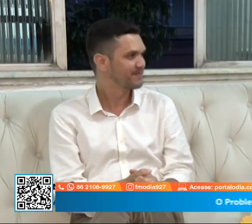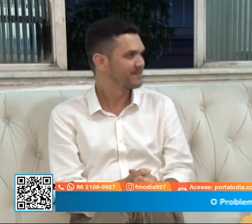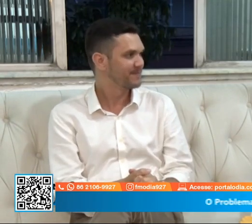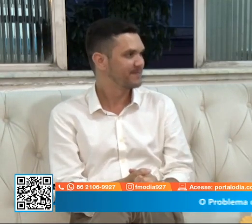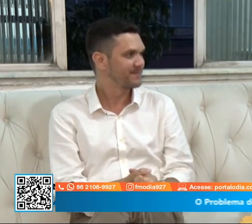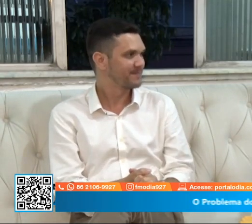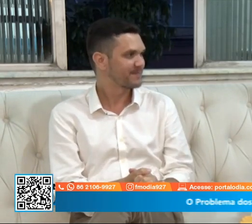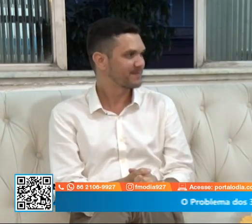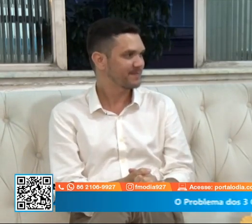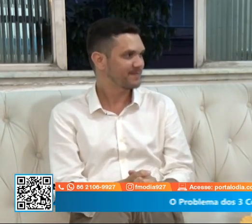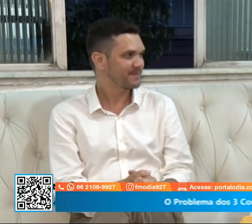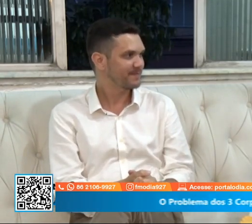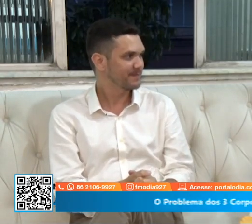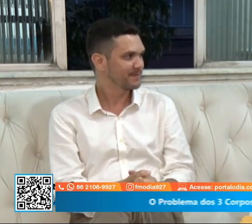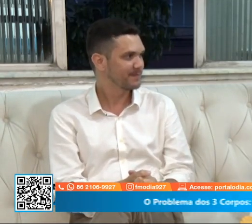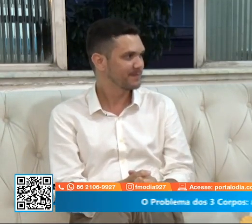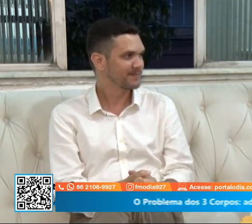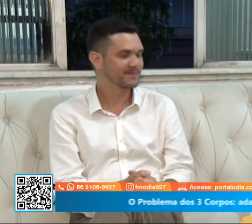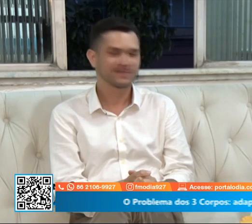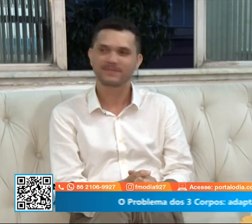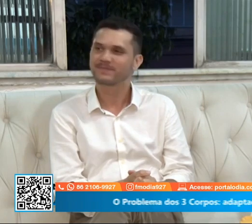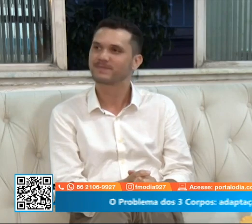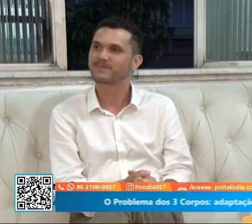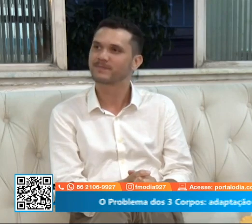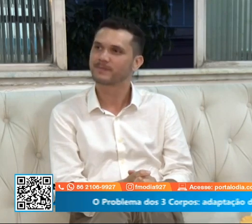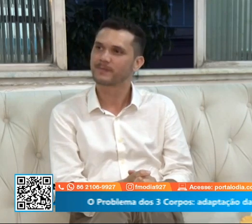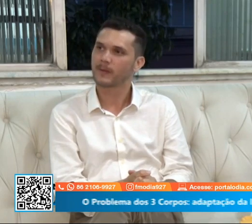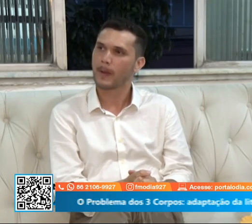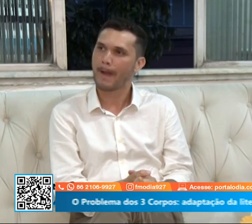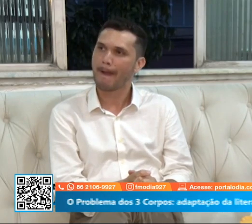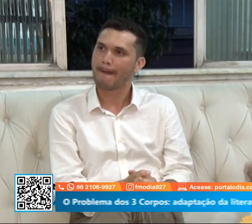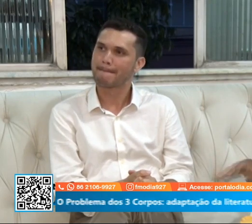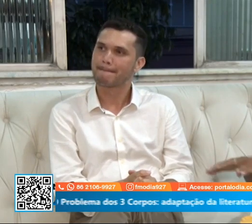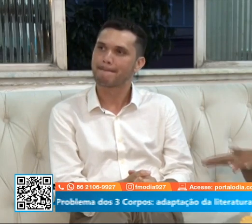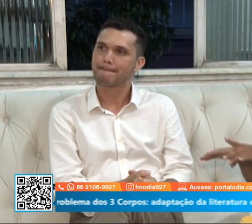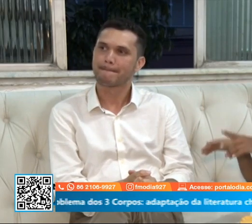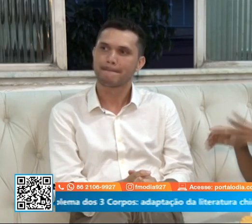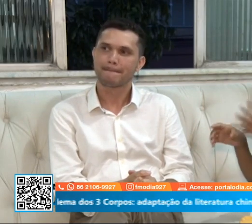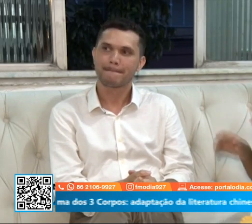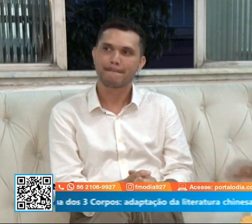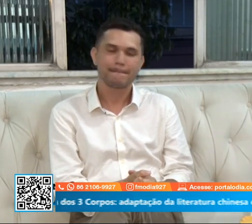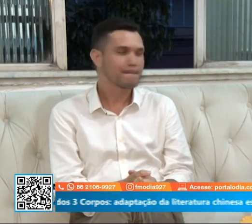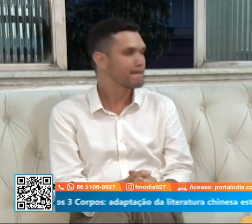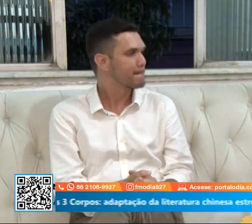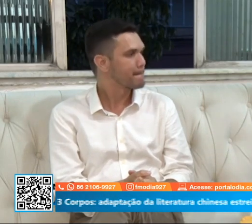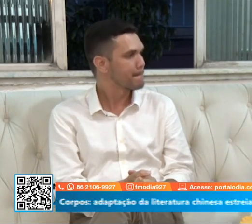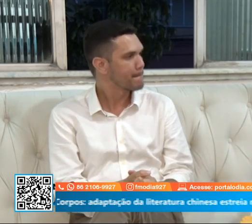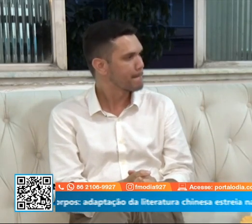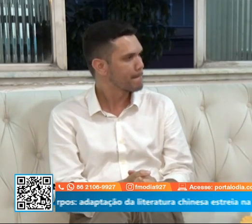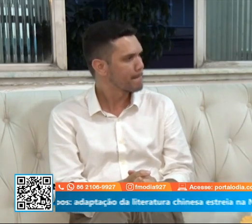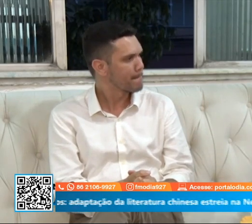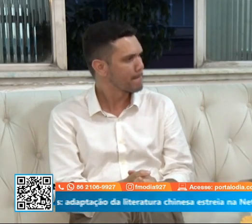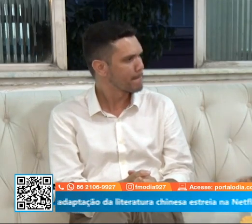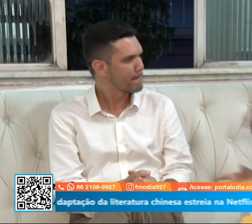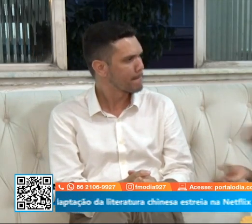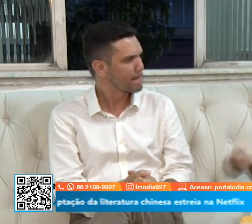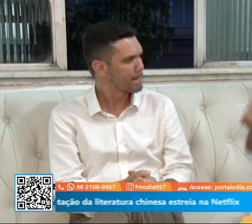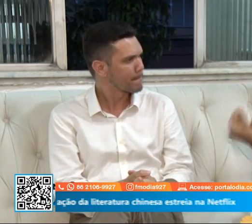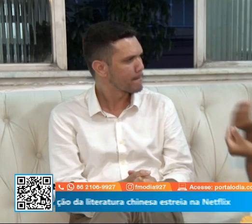importantíssimo. Inserir a acessibilidade na sociedade e possibilitar a comunicação com a pessoa surda é uma meta